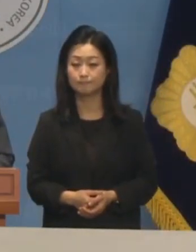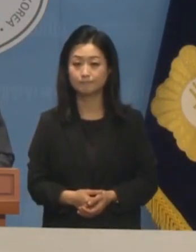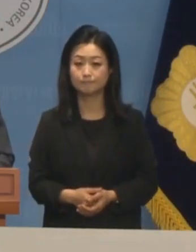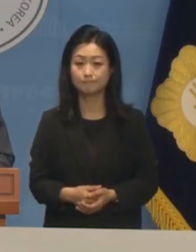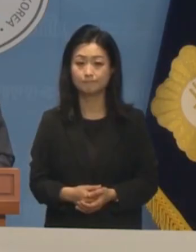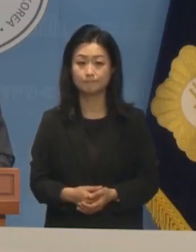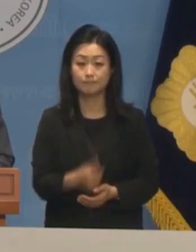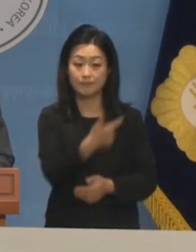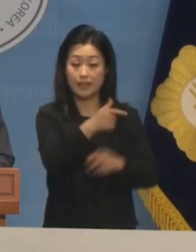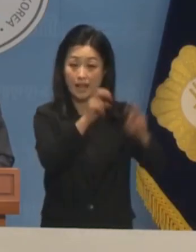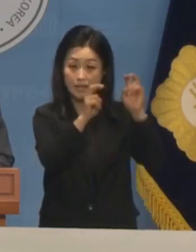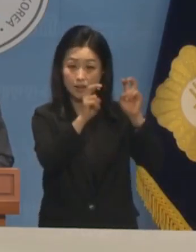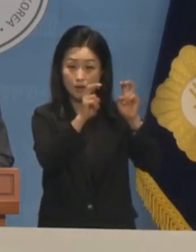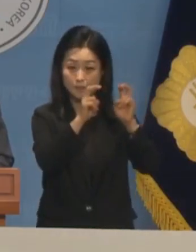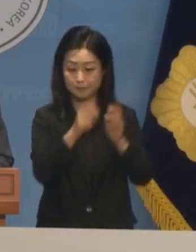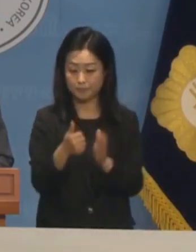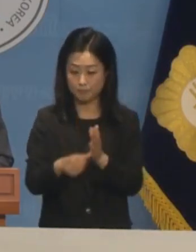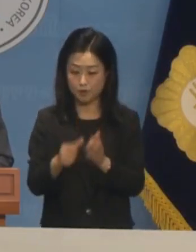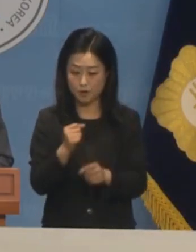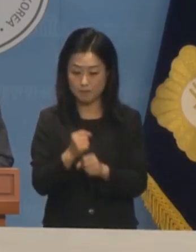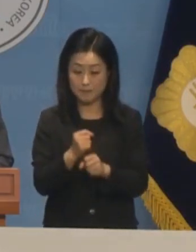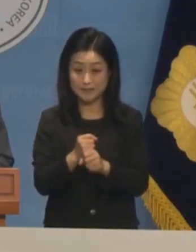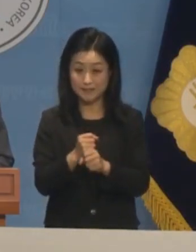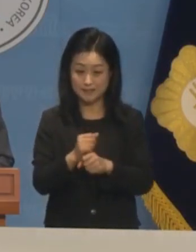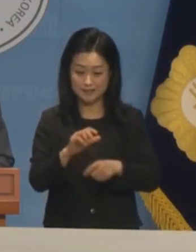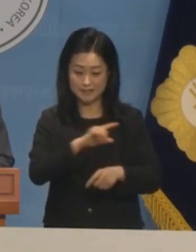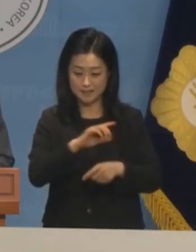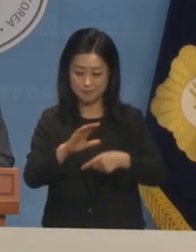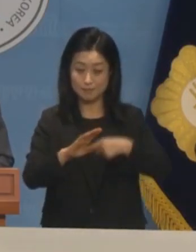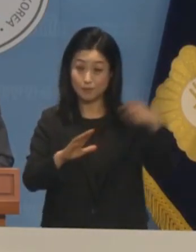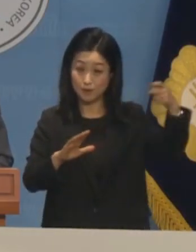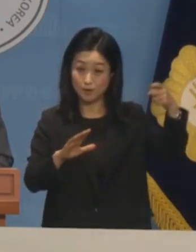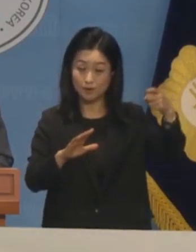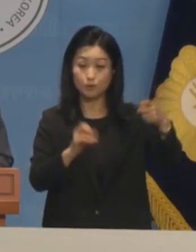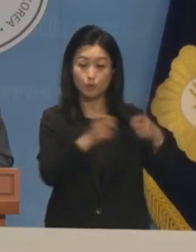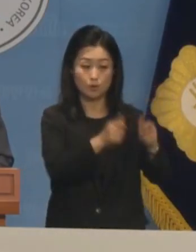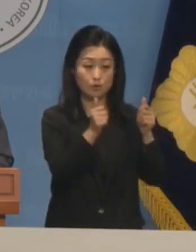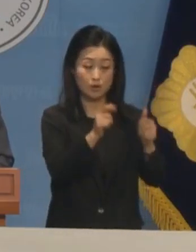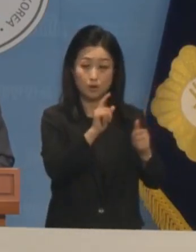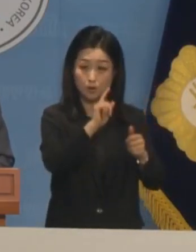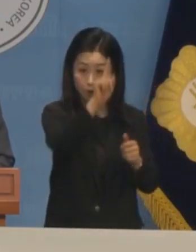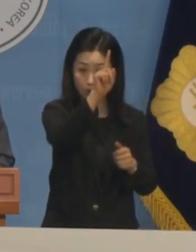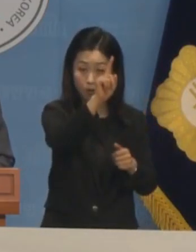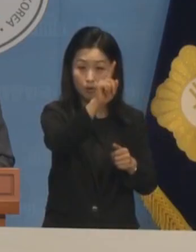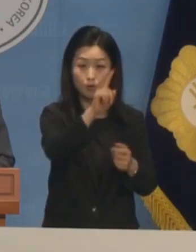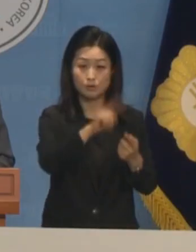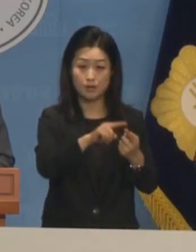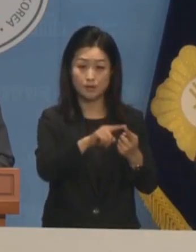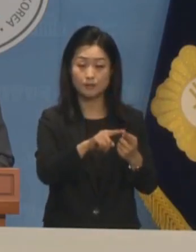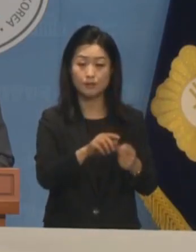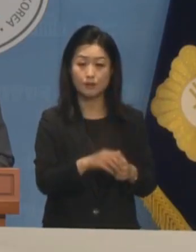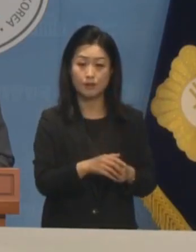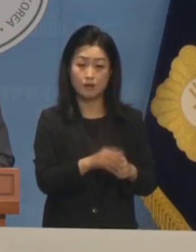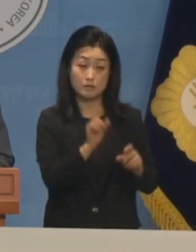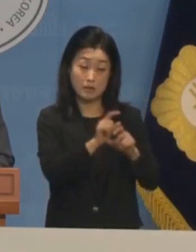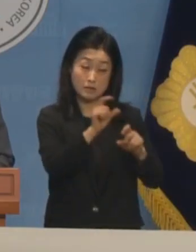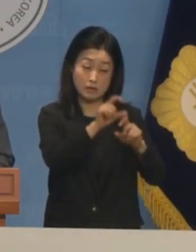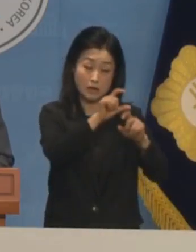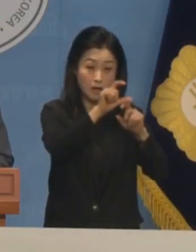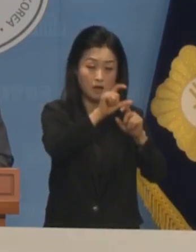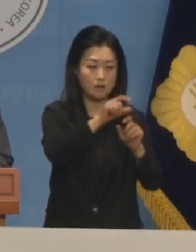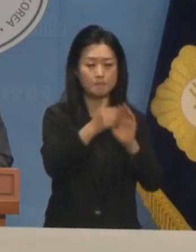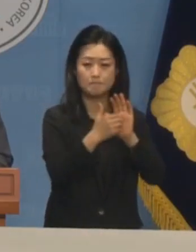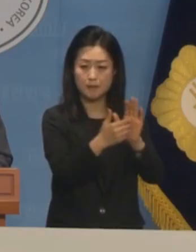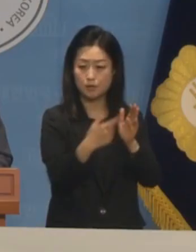기자회견문. 대기업의 상표권 침해 등 기술 탈취 소송 갑질을 규탄하며 중소기업 보호를 위한 제도 개선을